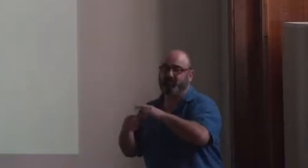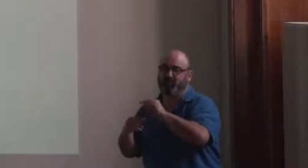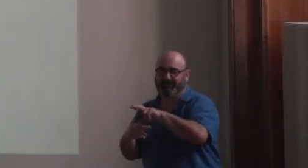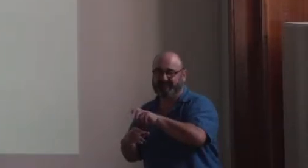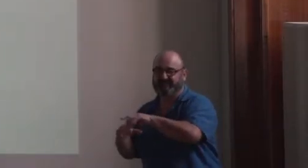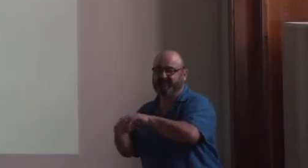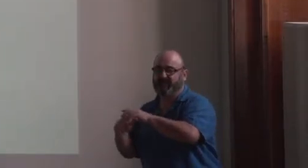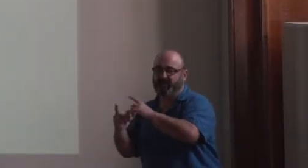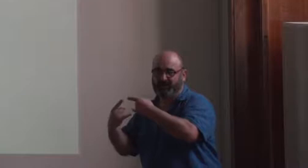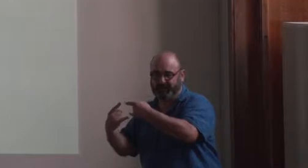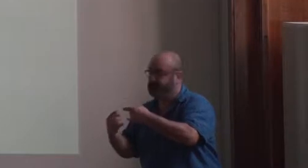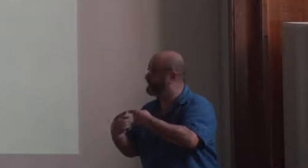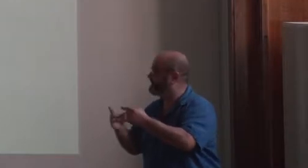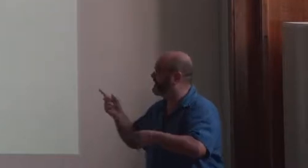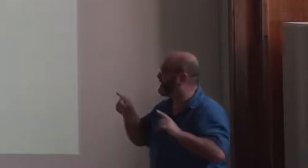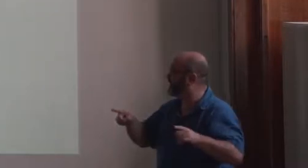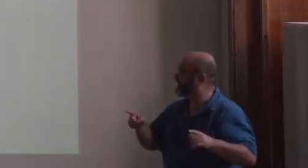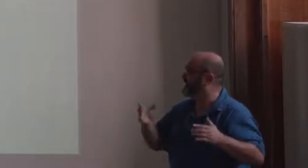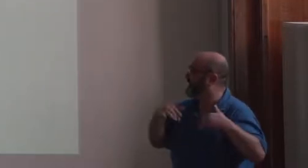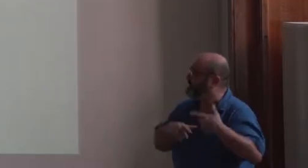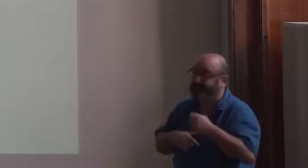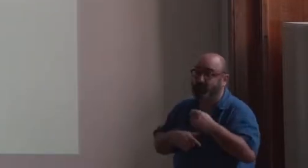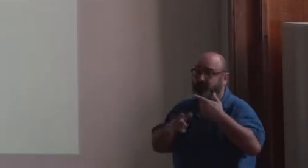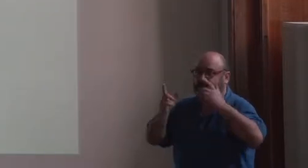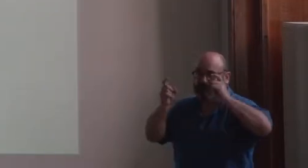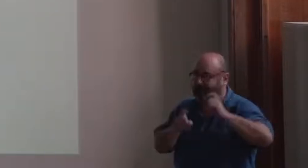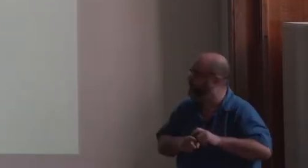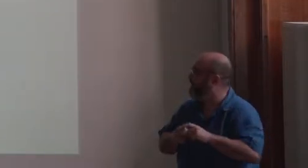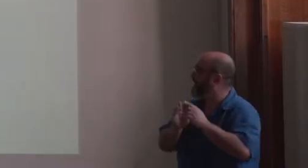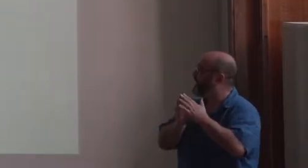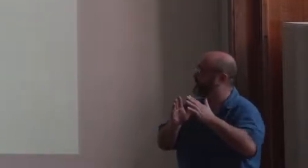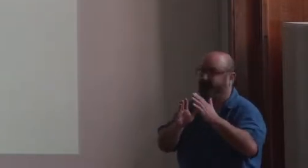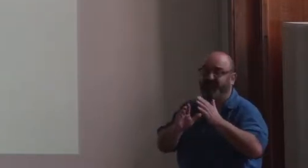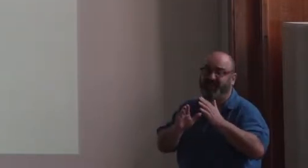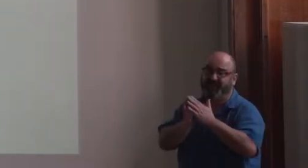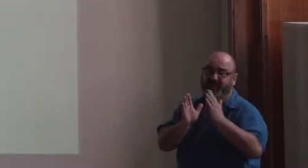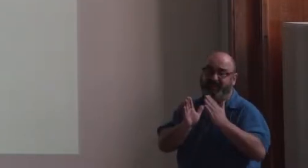des... MicroPython n'a pas toutes les fonctionnalités de Python. Par exemple, la librairie standard a été bien coupée.